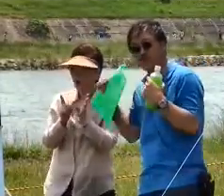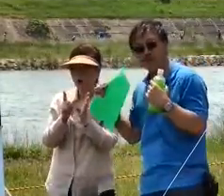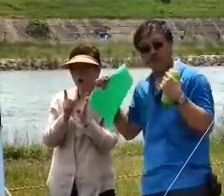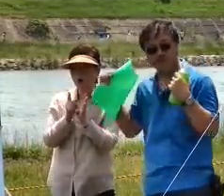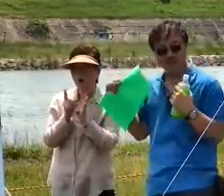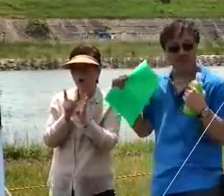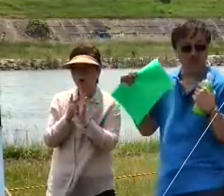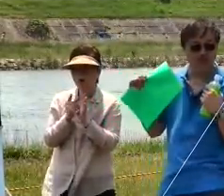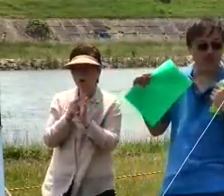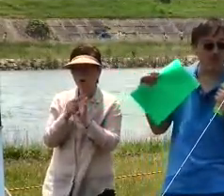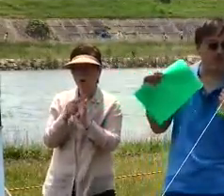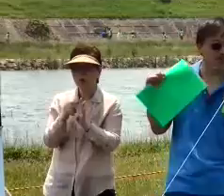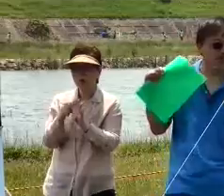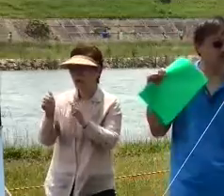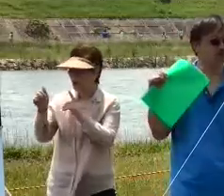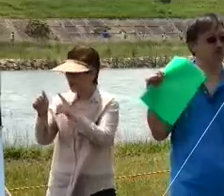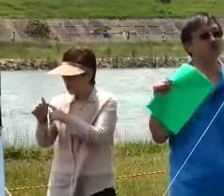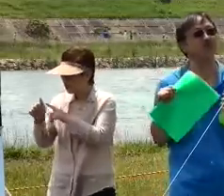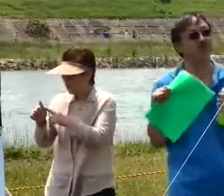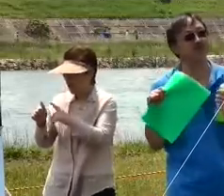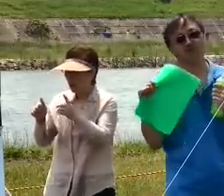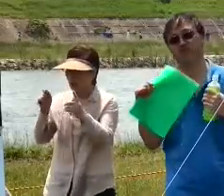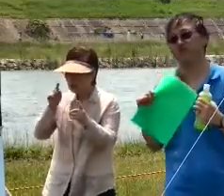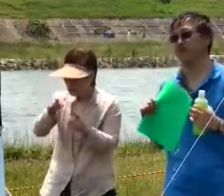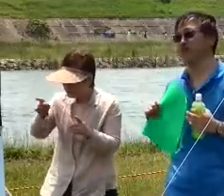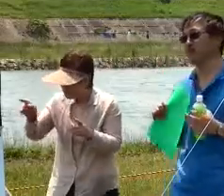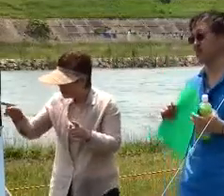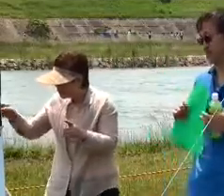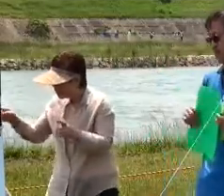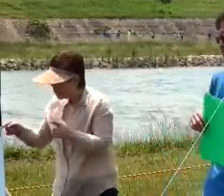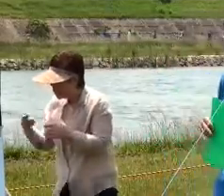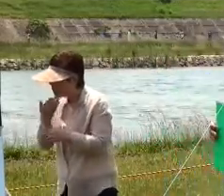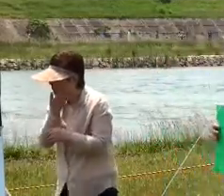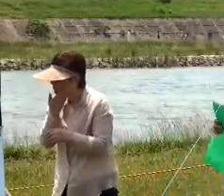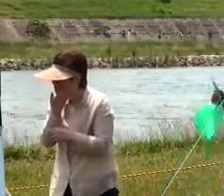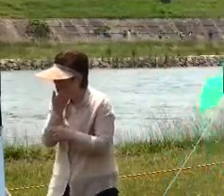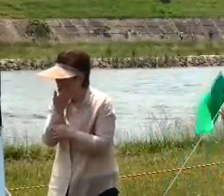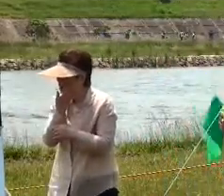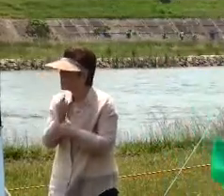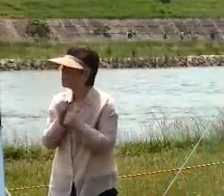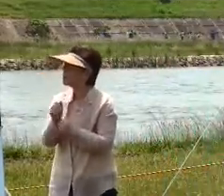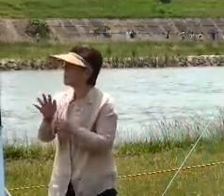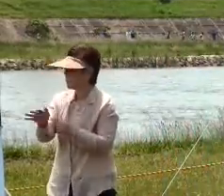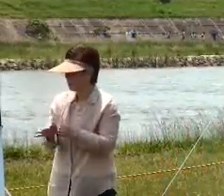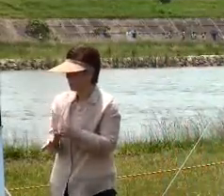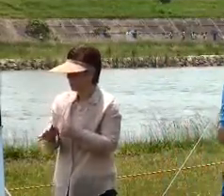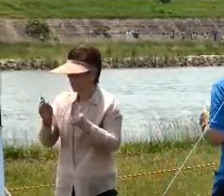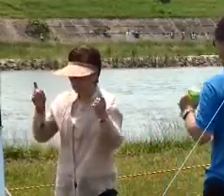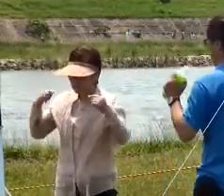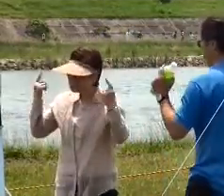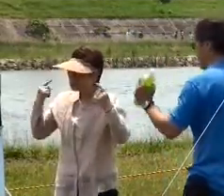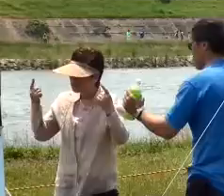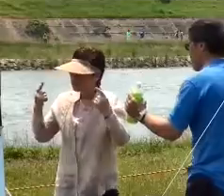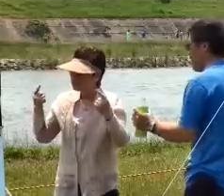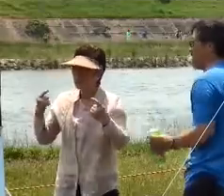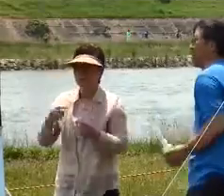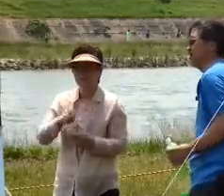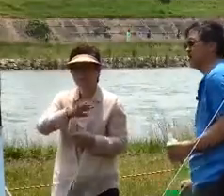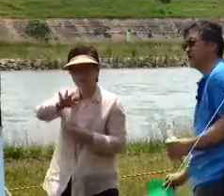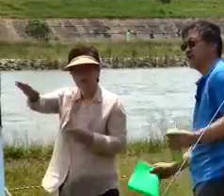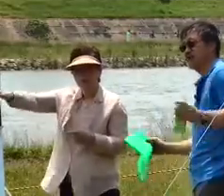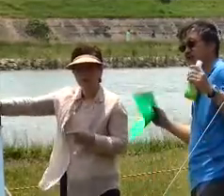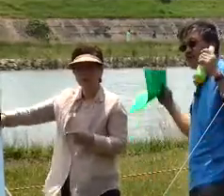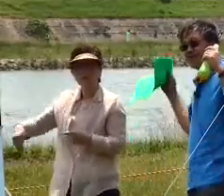僕は君を大切に思ってるよっていうその気持ちを羊に伝えるためでしょう。どこにも行くなよ。皆さ